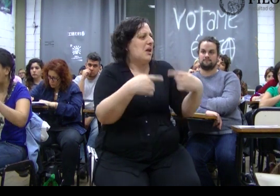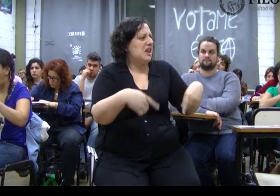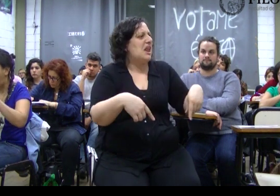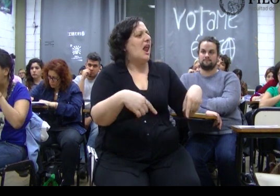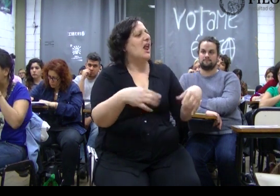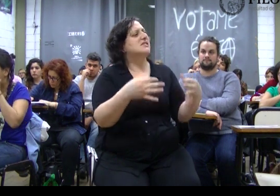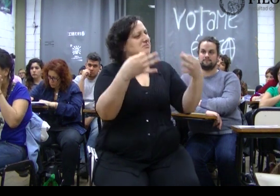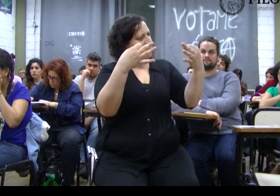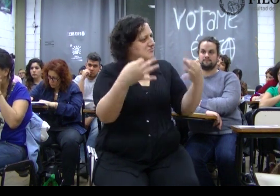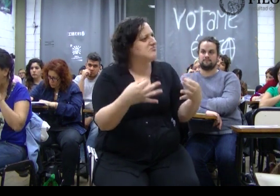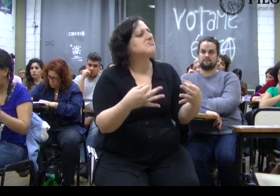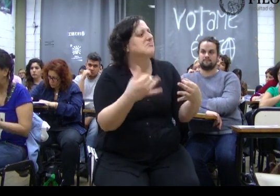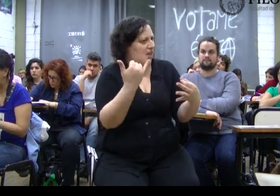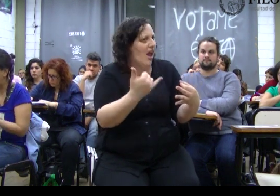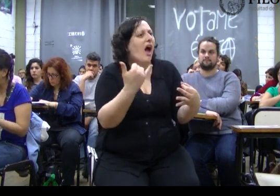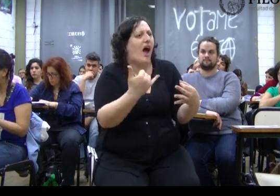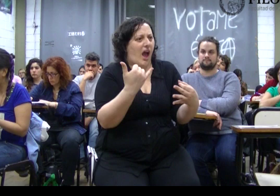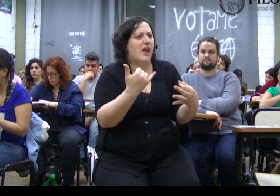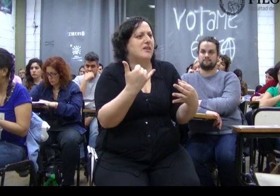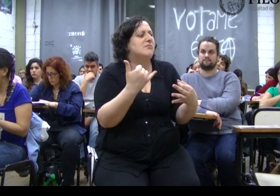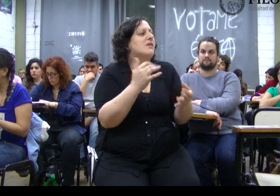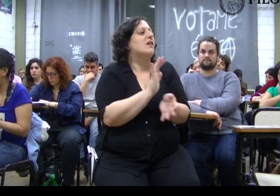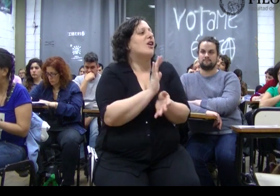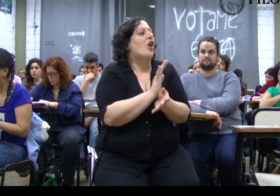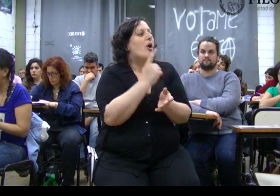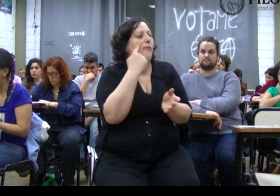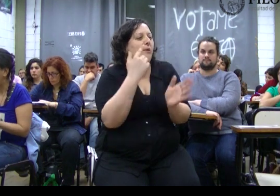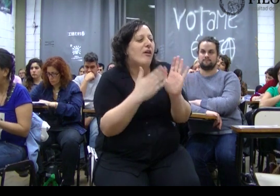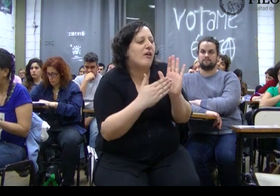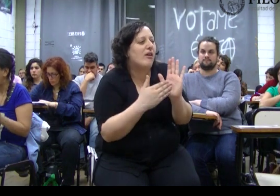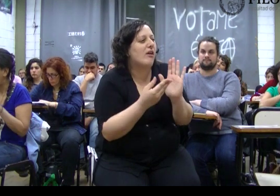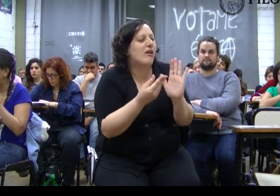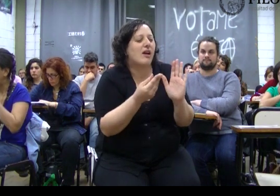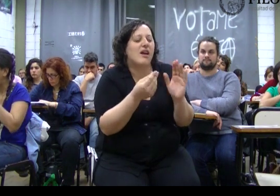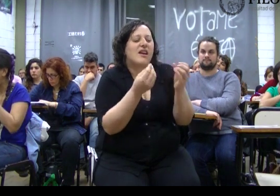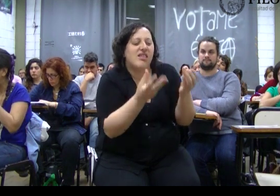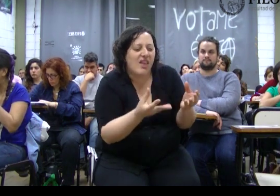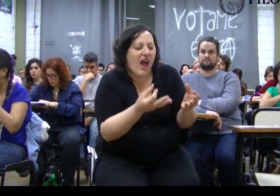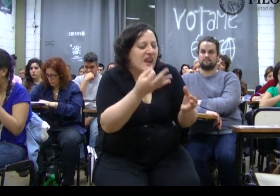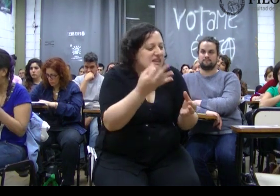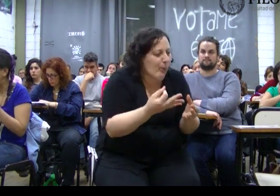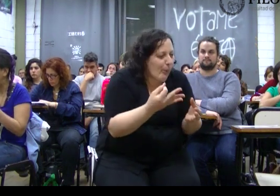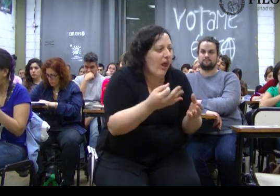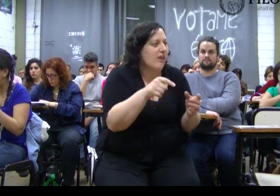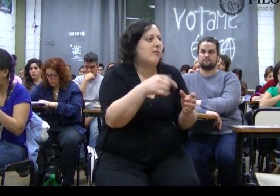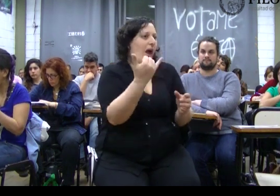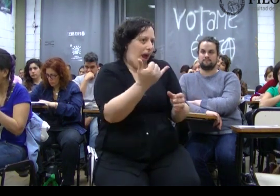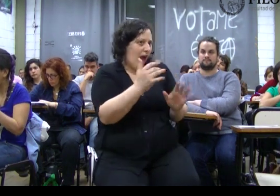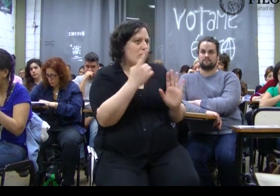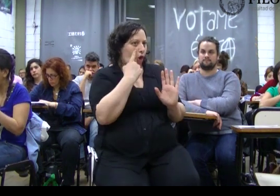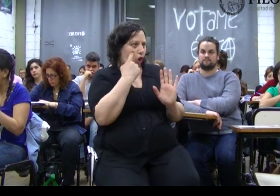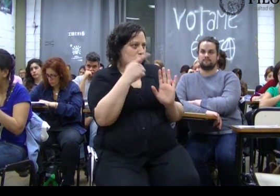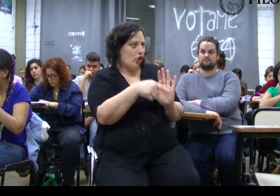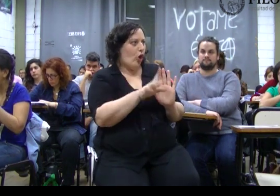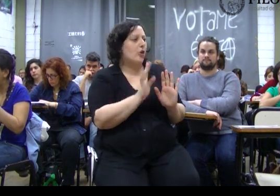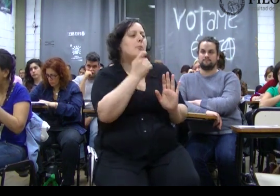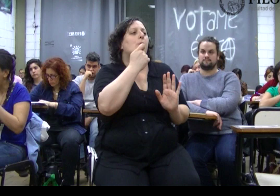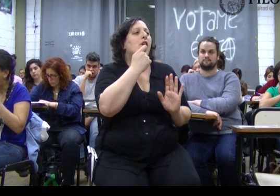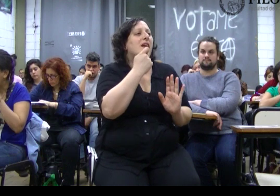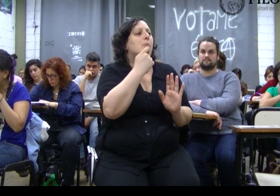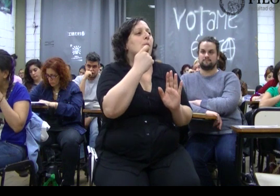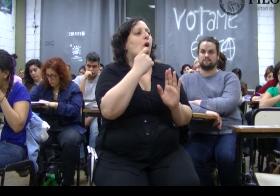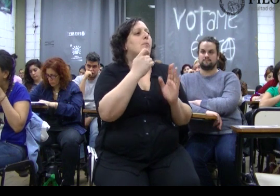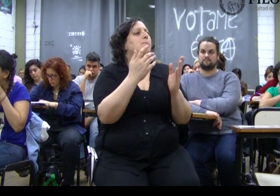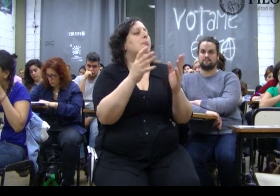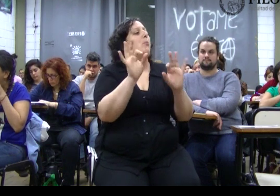pertinente, hay todo un sistema de validación de esos materiales. El programa nacional tiene